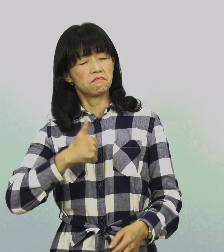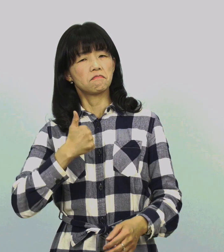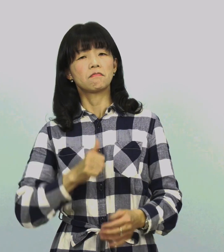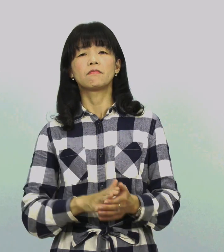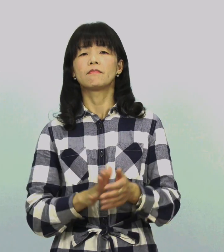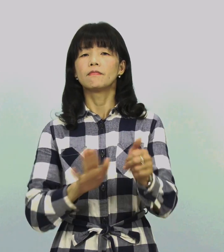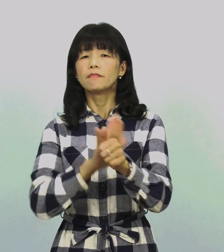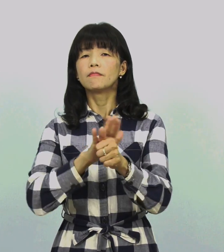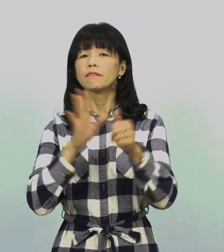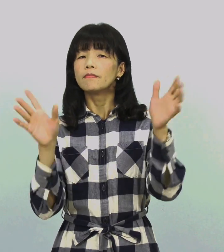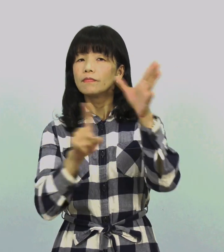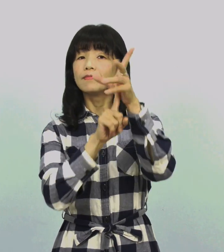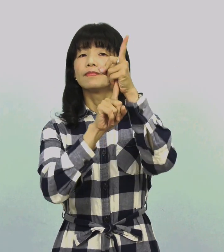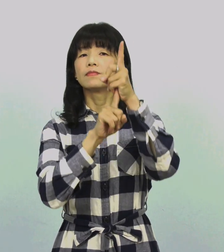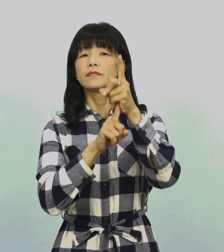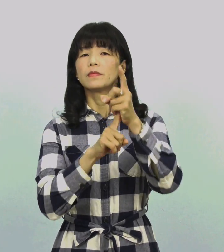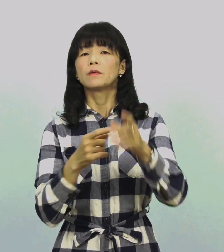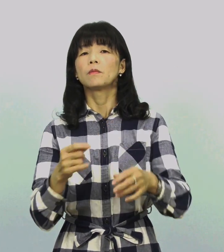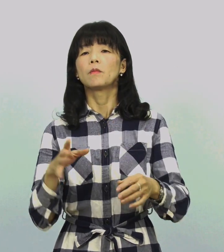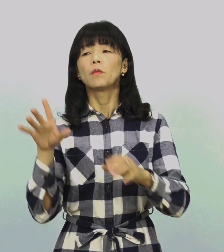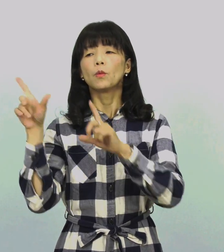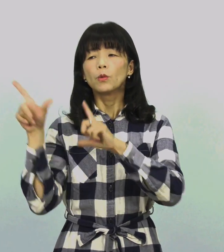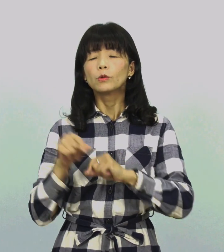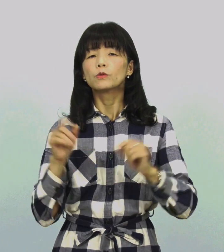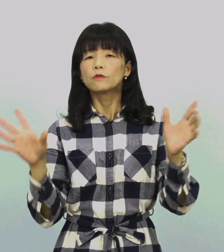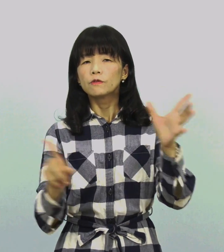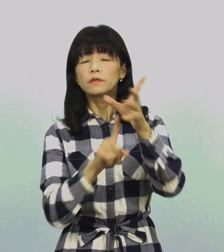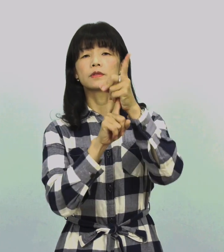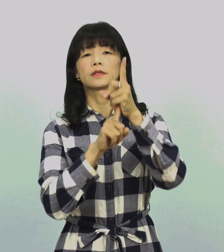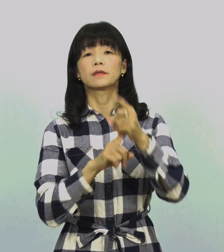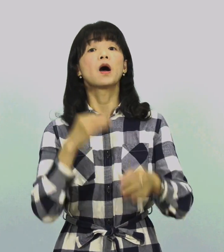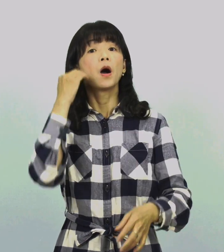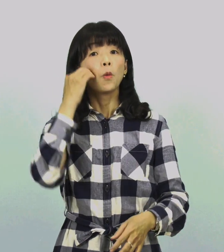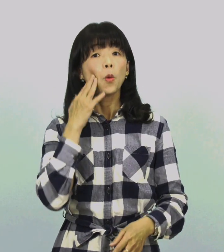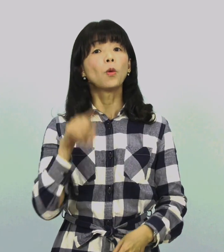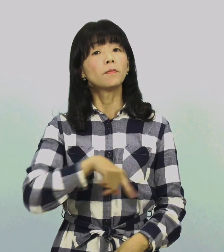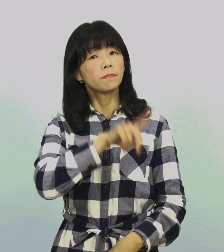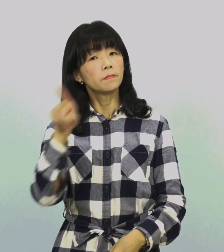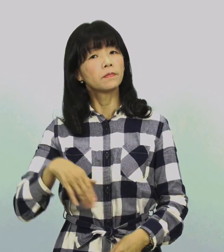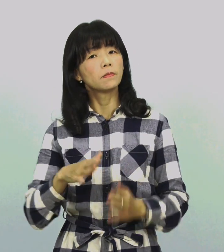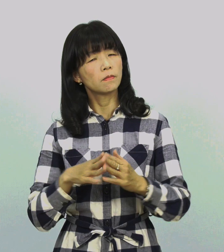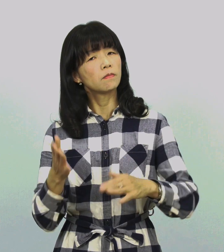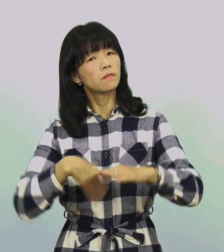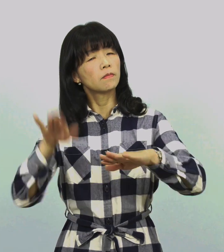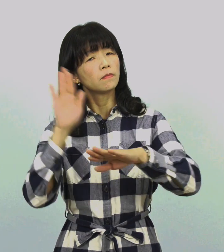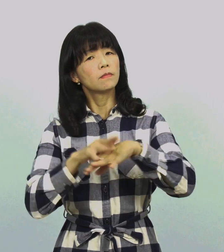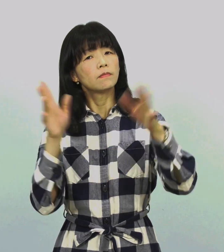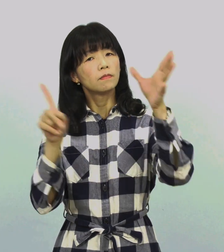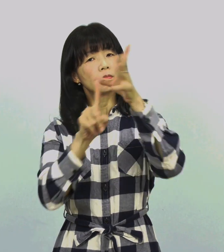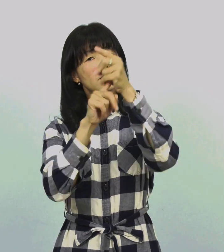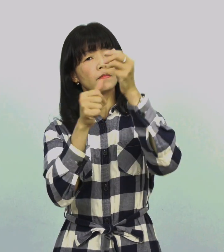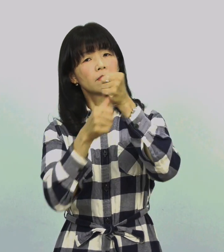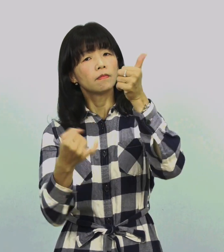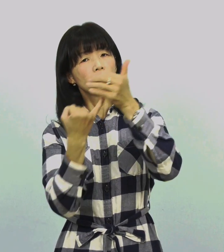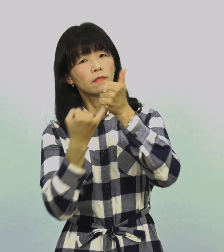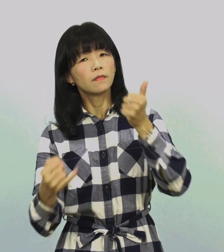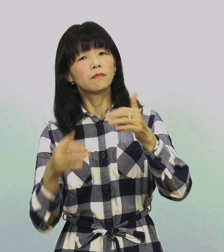神，如何向神为生。如果我们想要成为神的子民，就必须顺从并